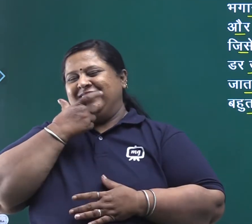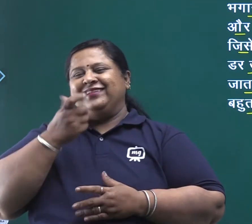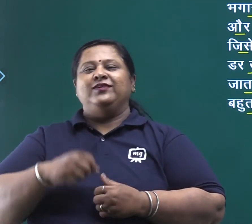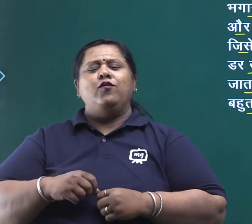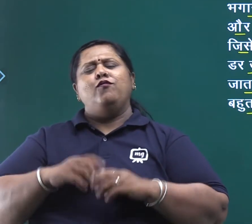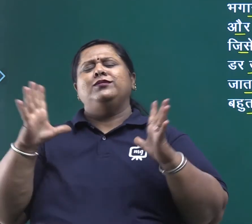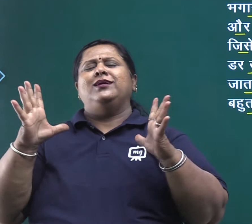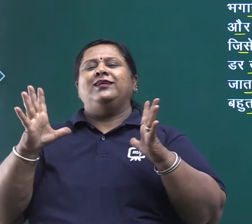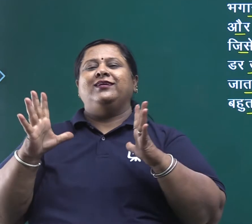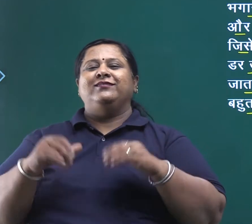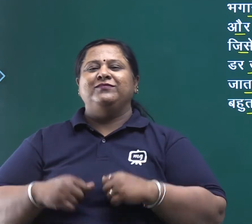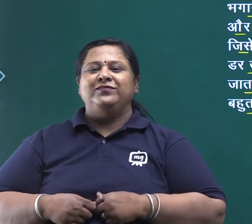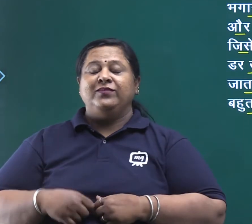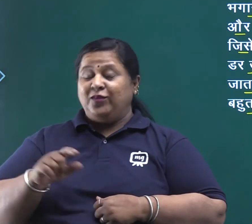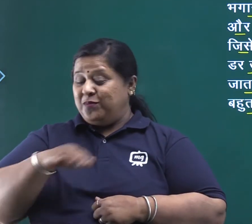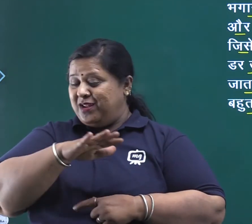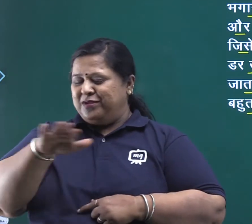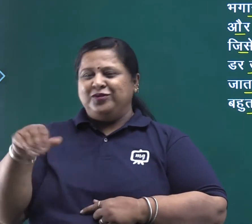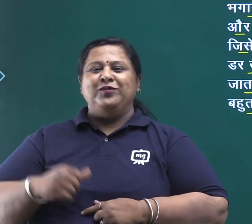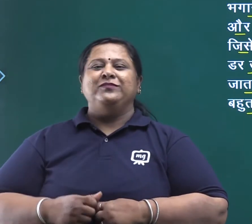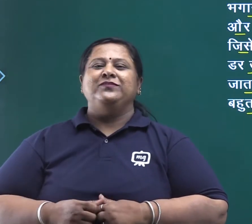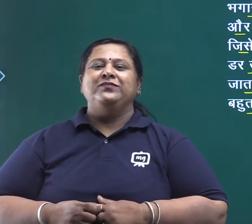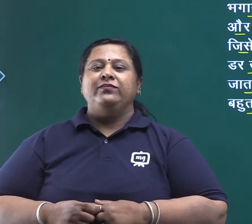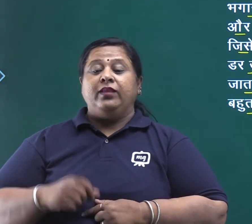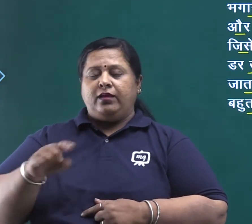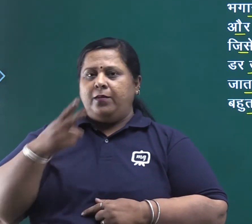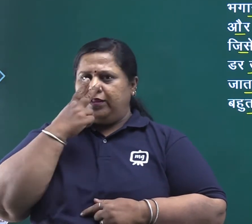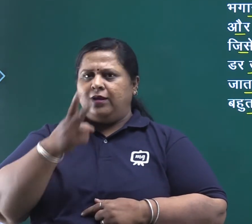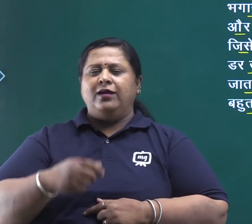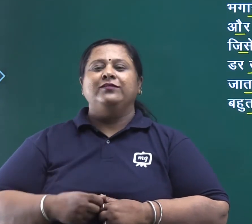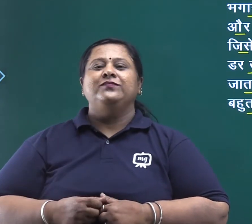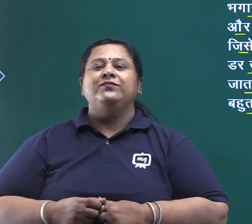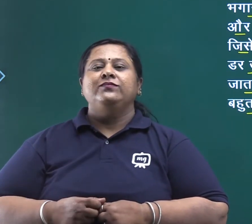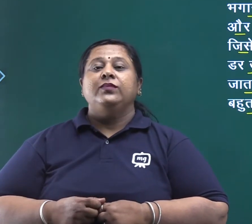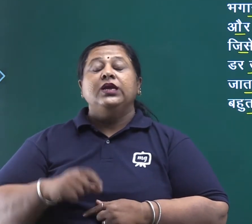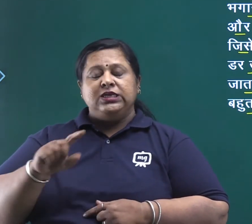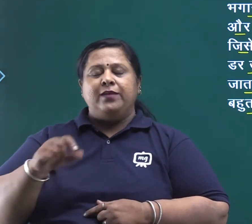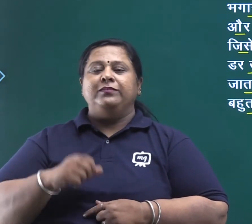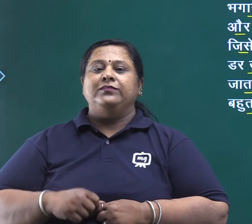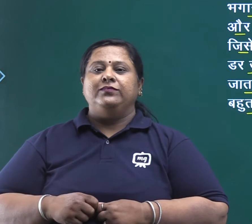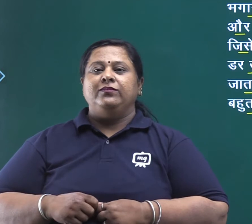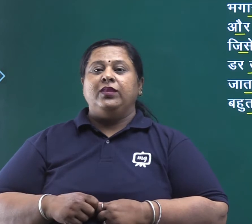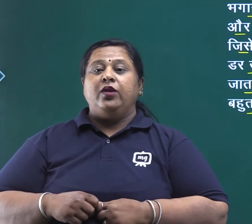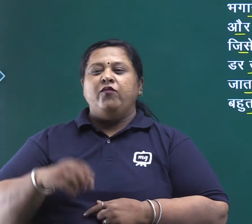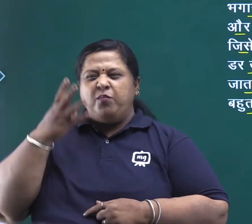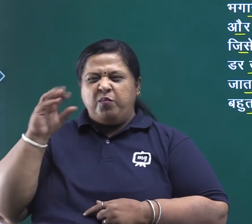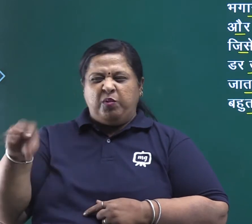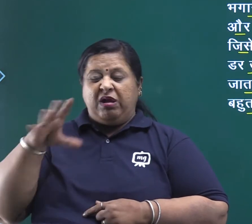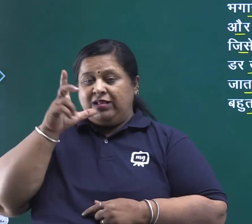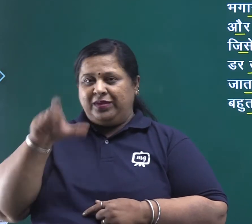हो जाते हैं। तो प्यारे बच्चों, यह हमने देखा कि जब वह दुष्ट